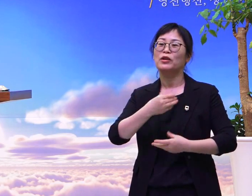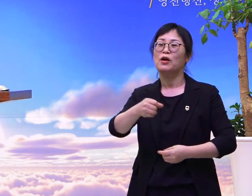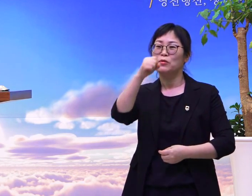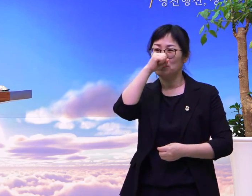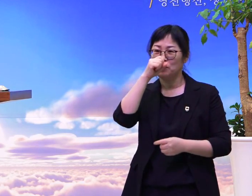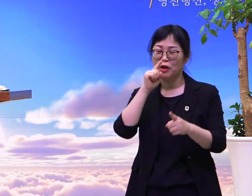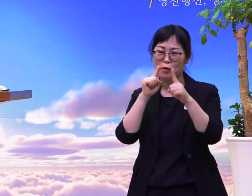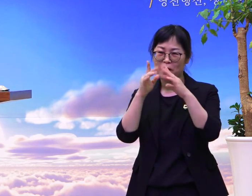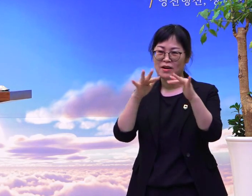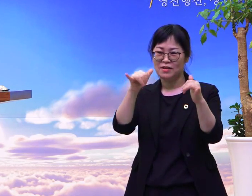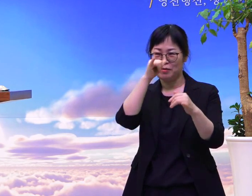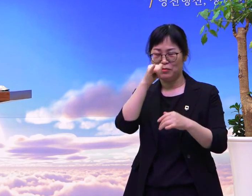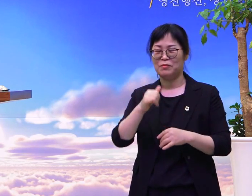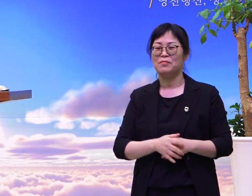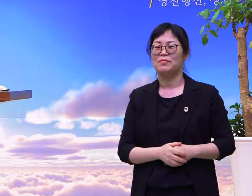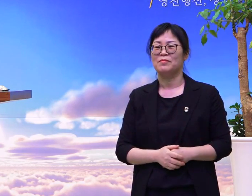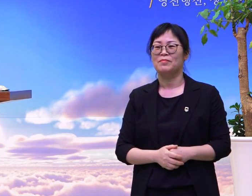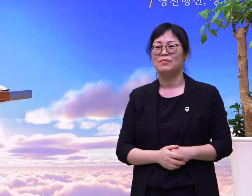분들도 계십니다.